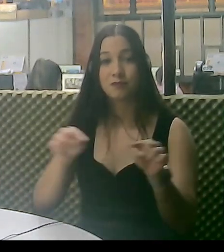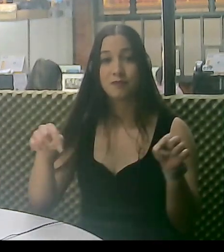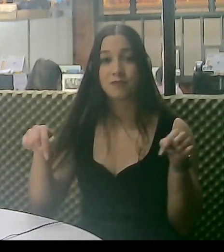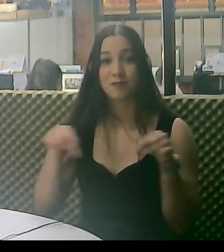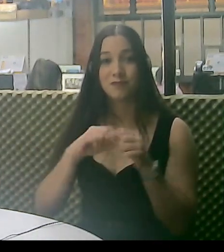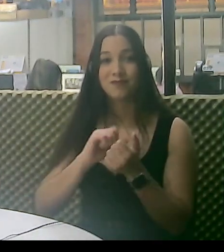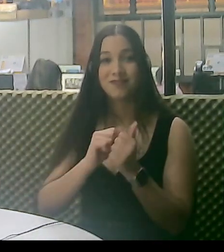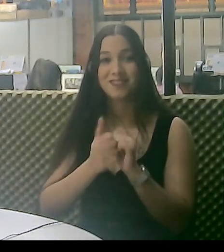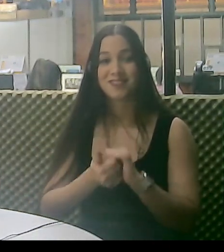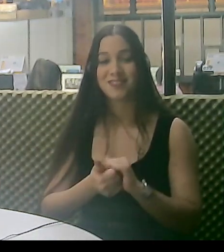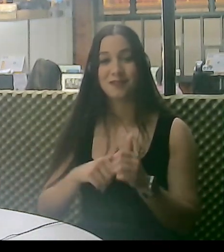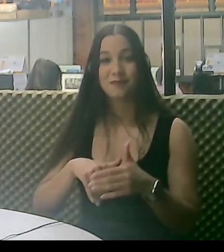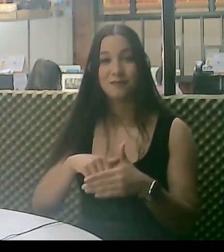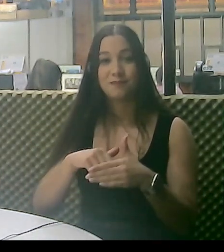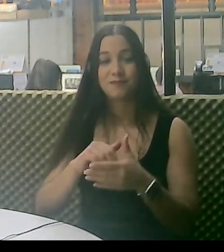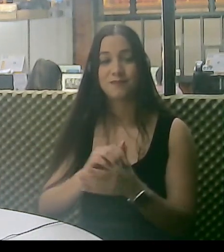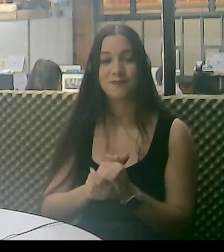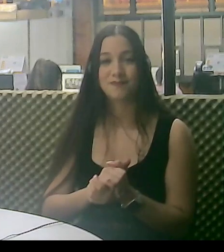de futebol.